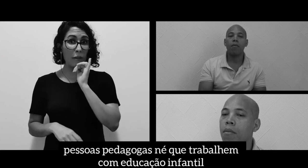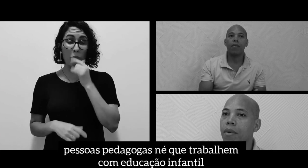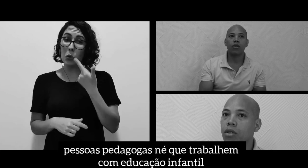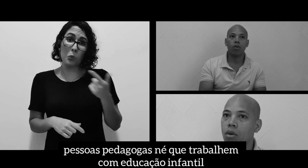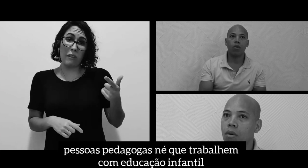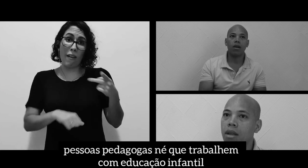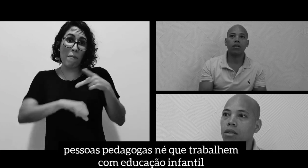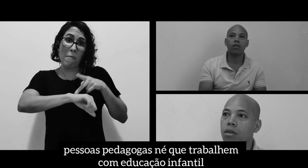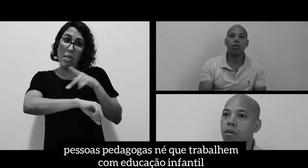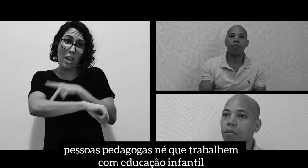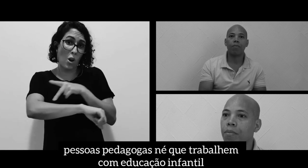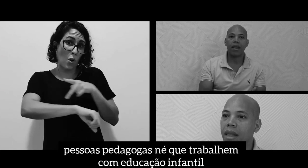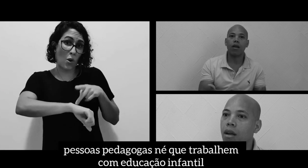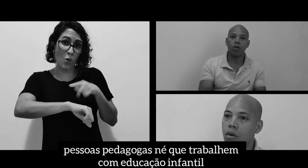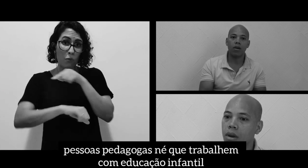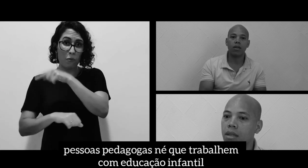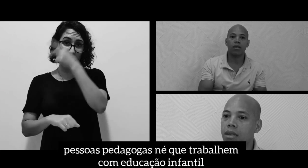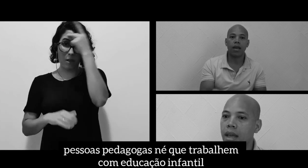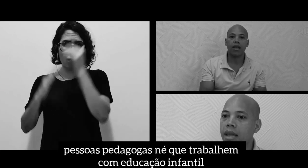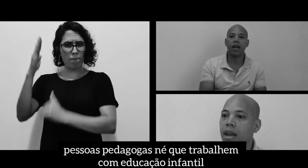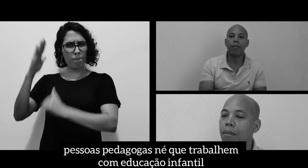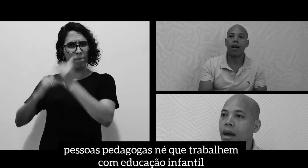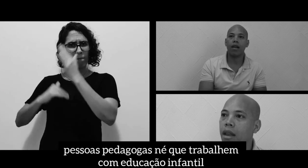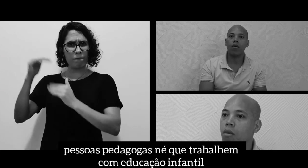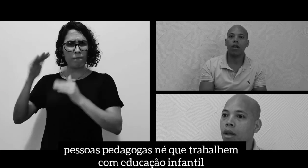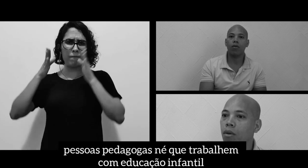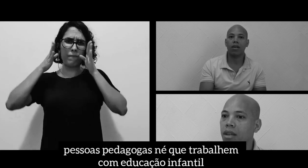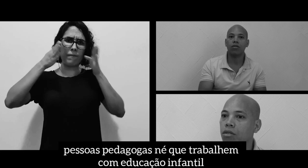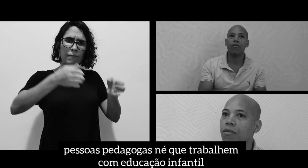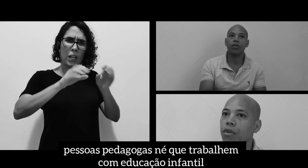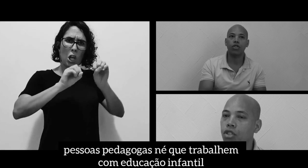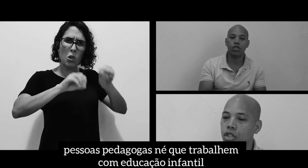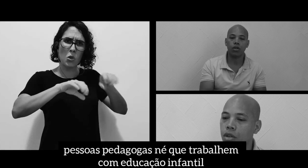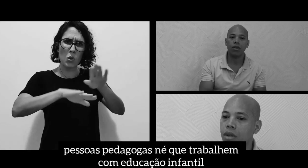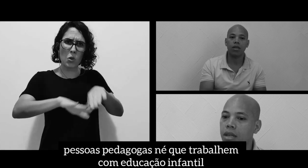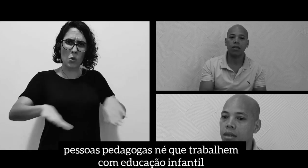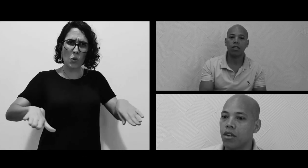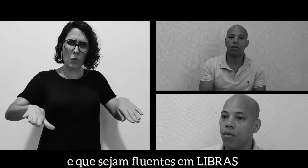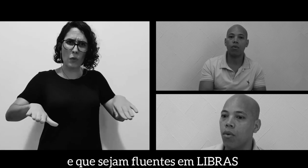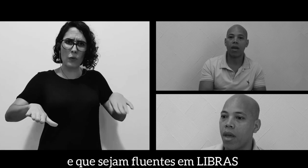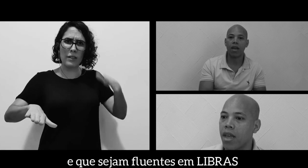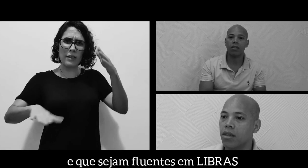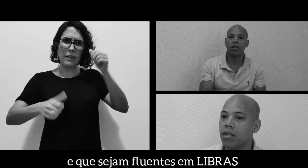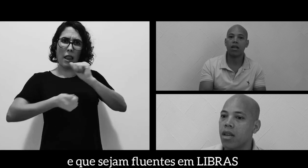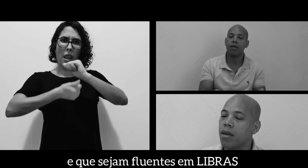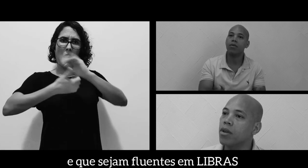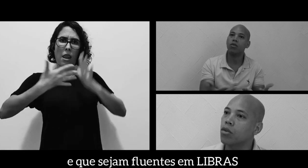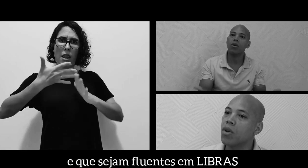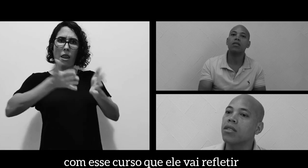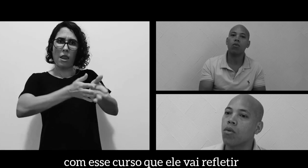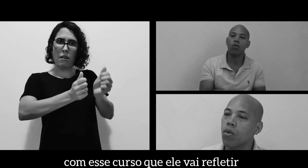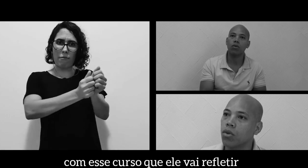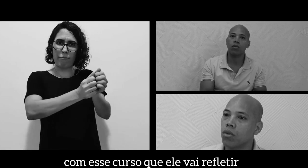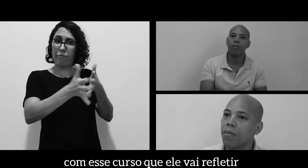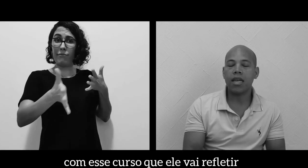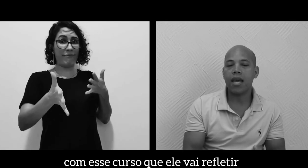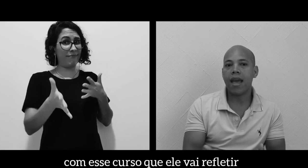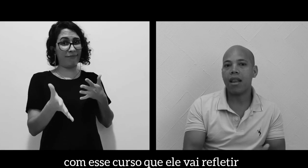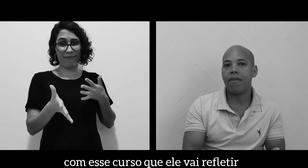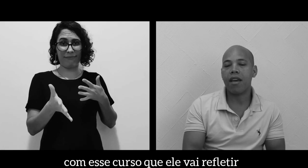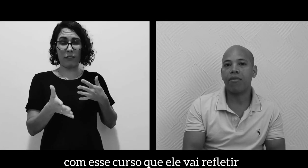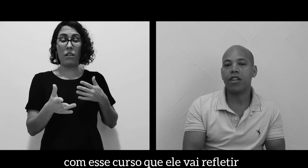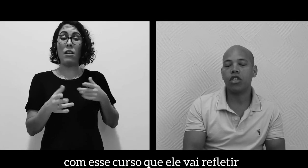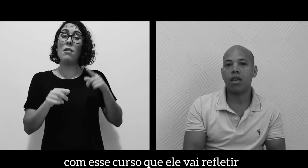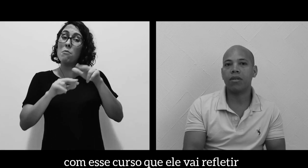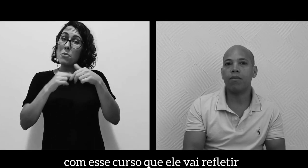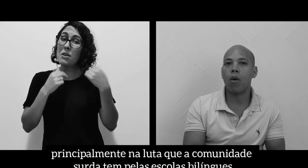Salvador, pessoas pedagogas, né, que trabalhem com a educação infantil e que sejam fluentes em Libras com esse curso. E